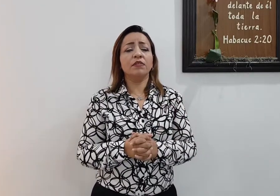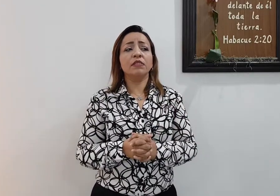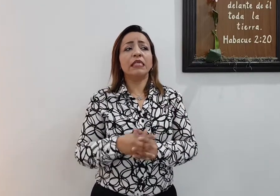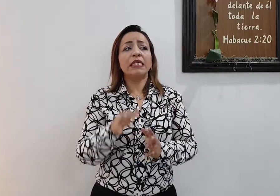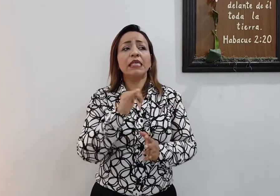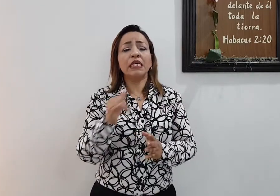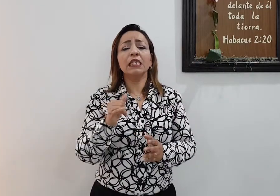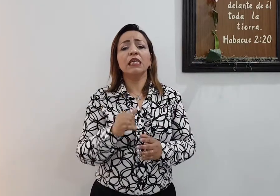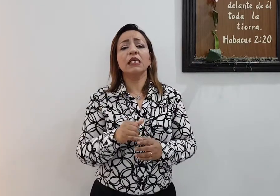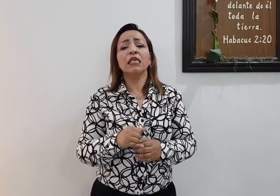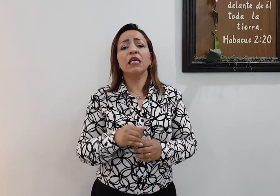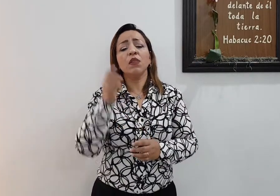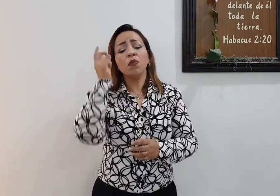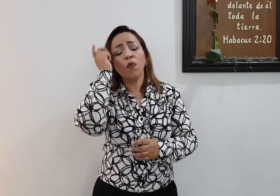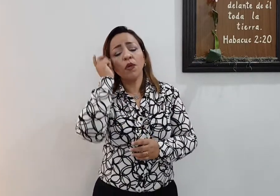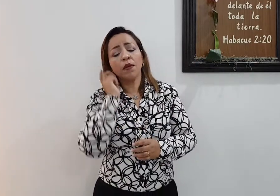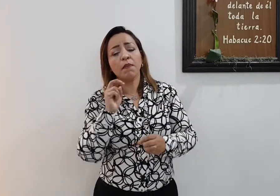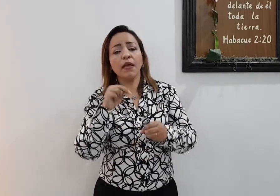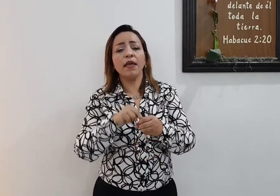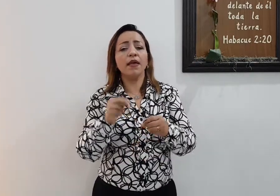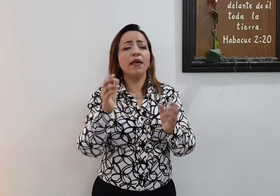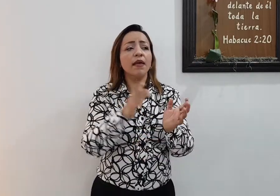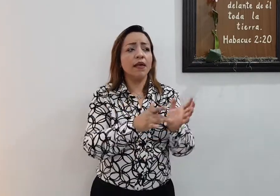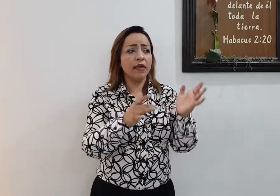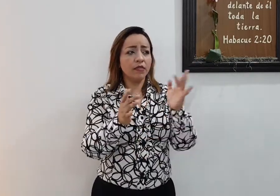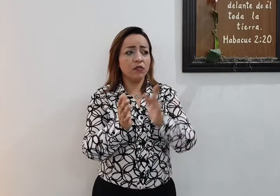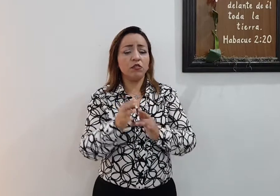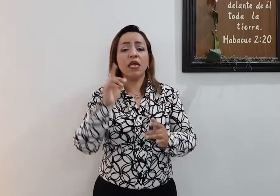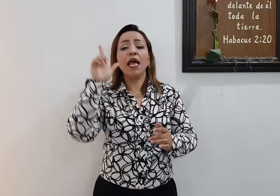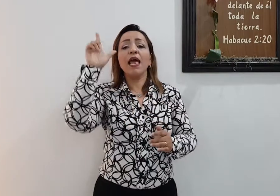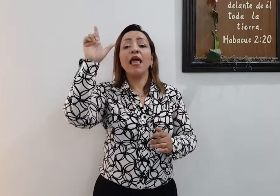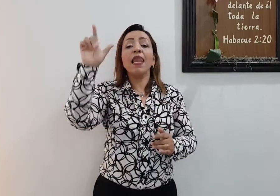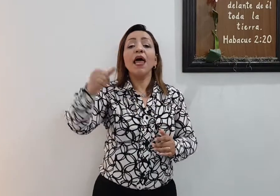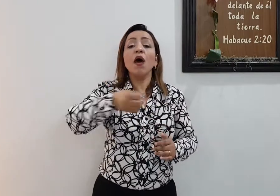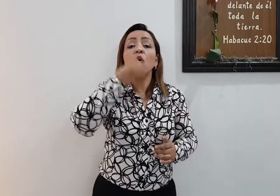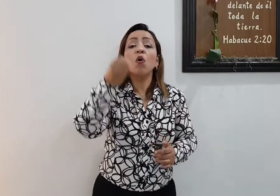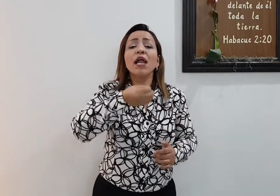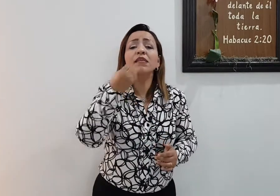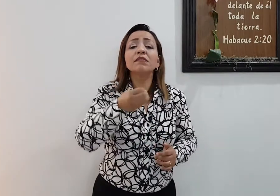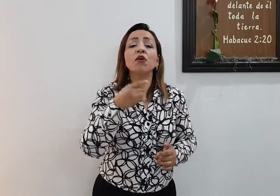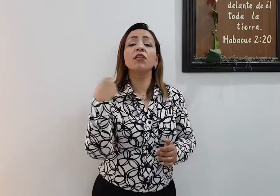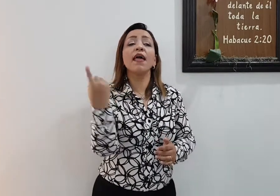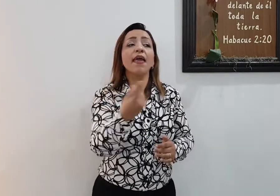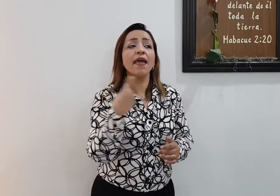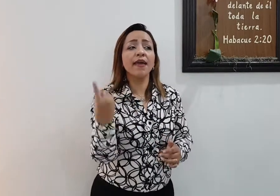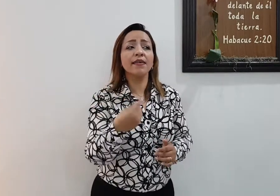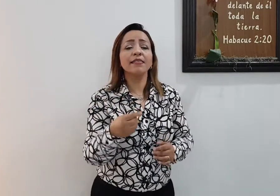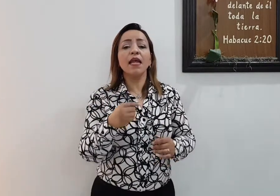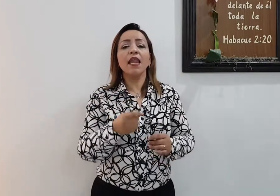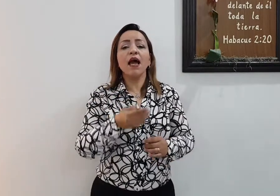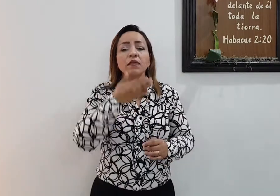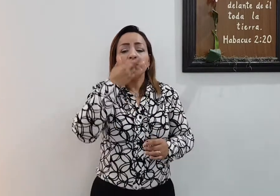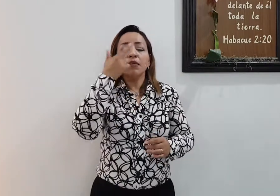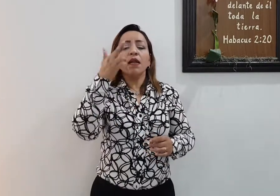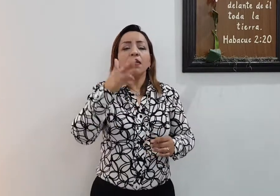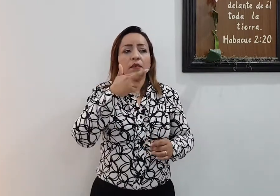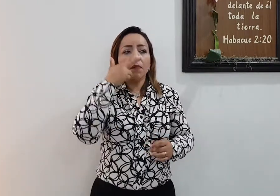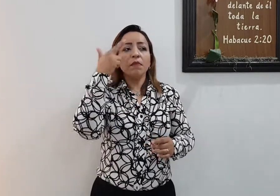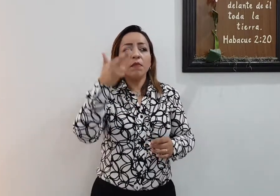se entristece. La oración es la respiración, es la consigna, es el consuelo, es la fortaleza y